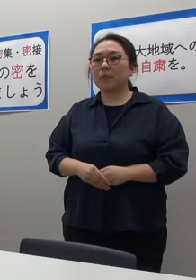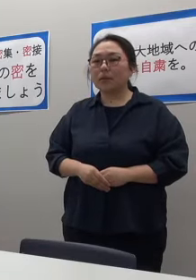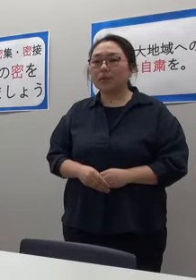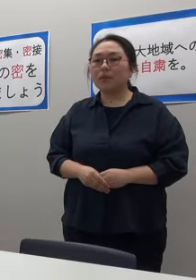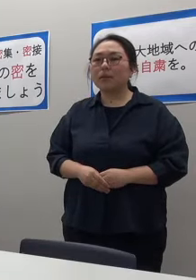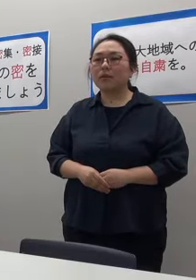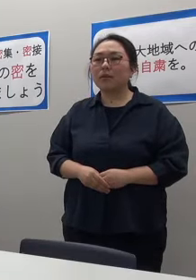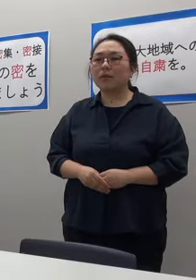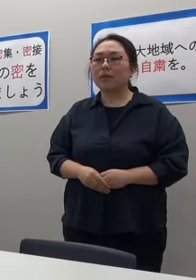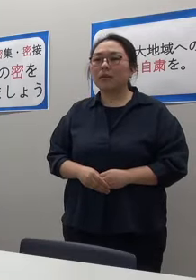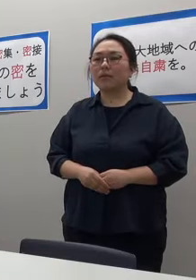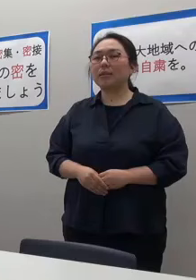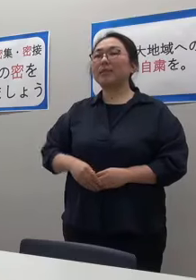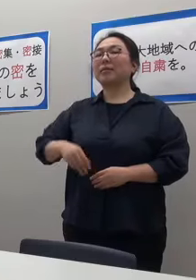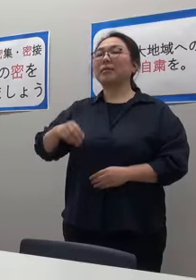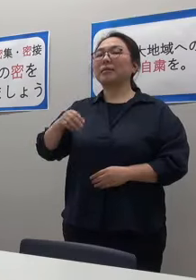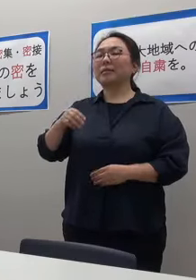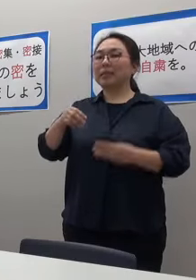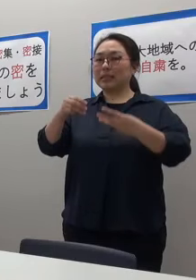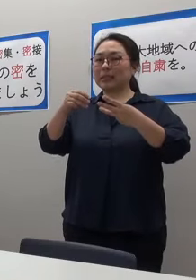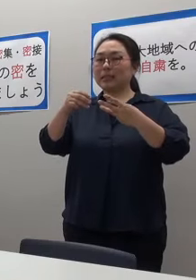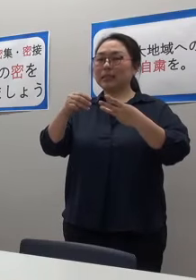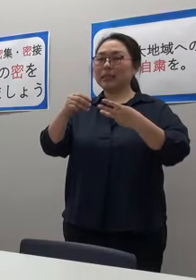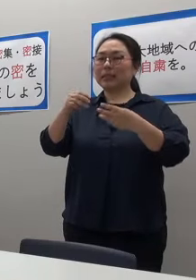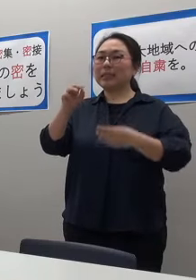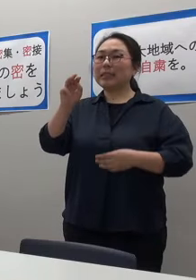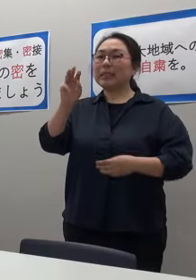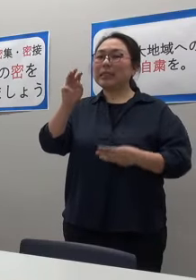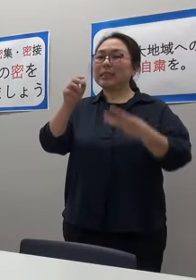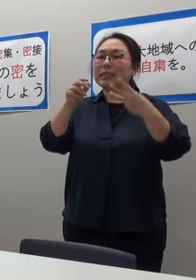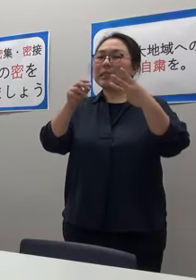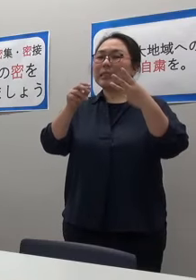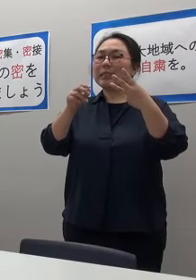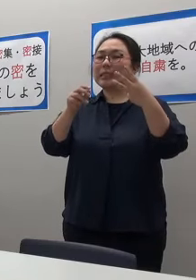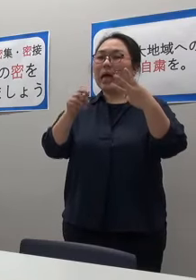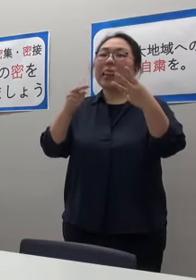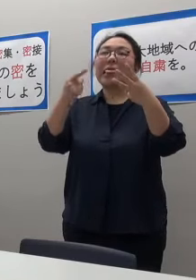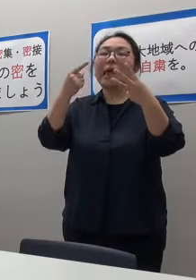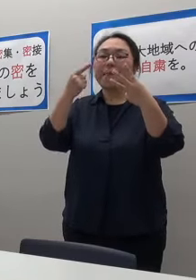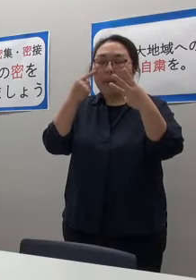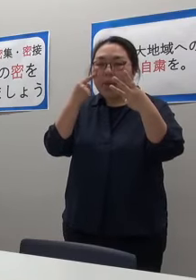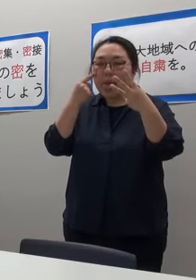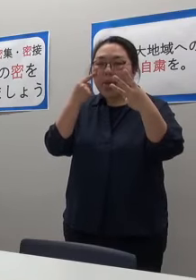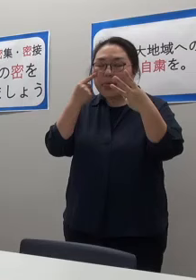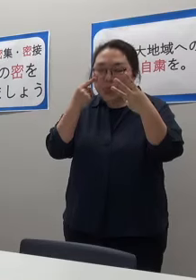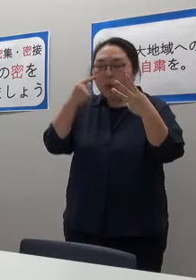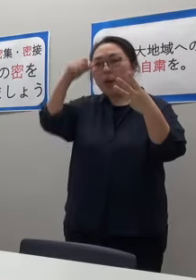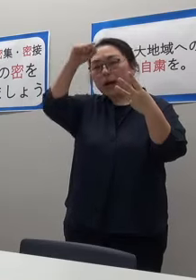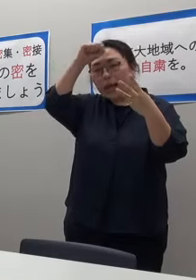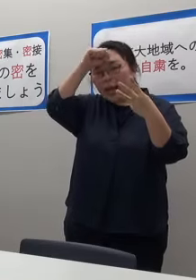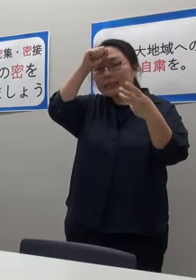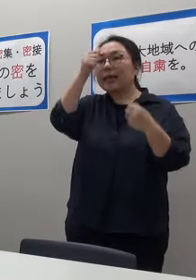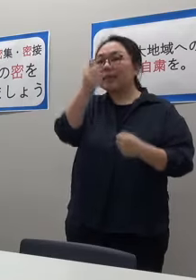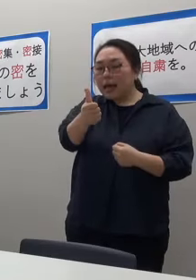の、患者さんと同じフロアに20人ということなんですけど、これってその3例目を抜いて20人ですか、